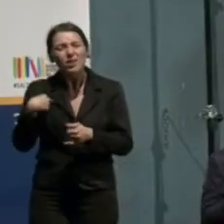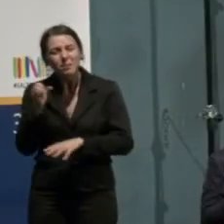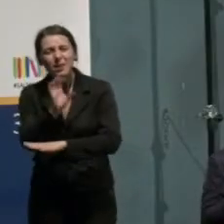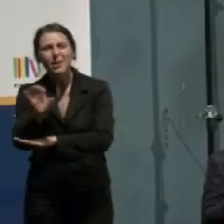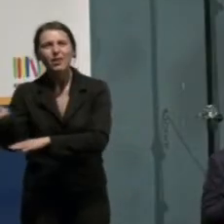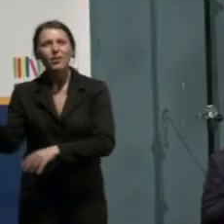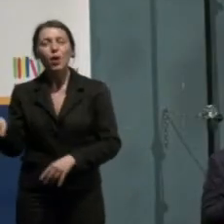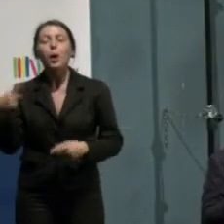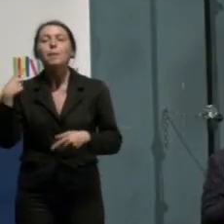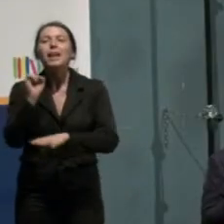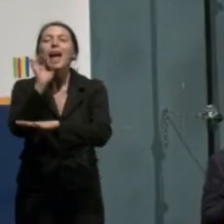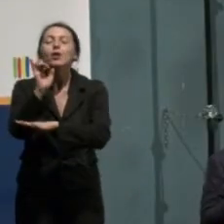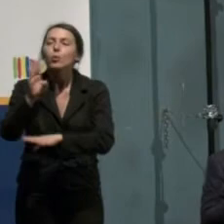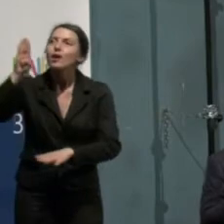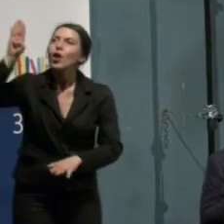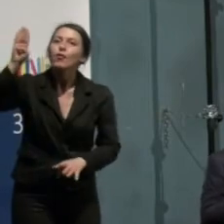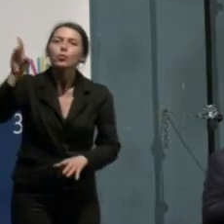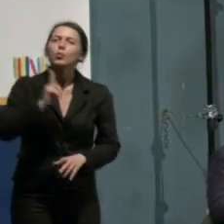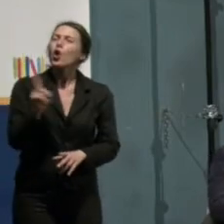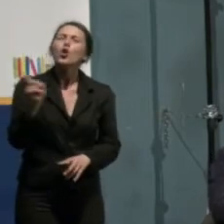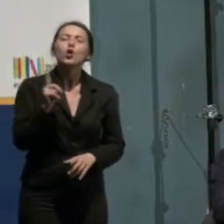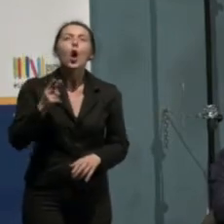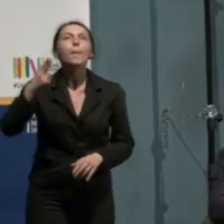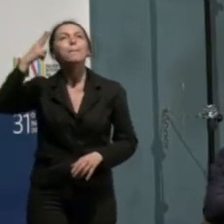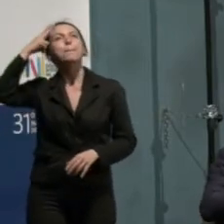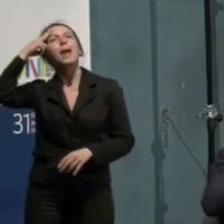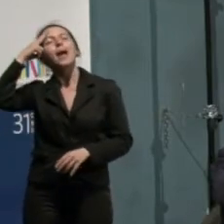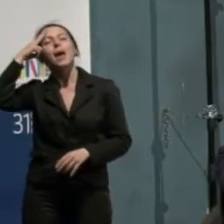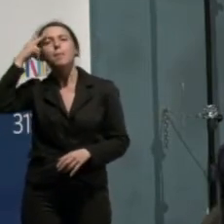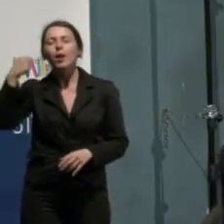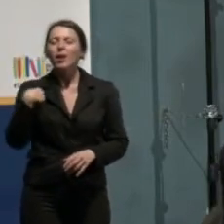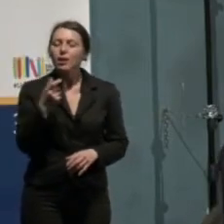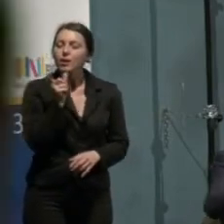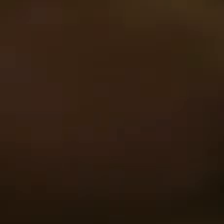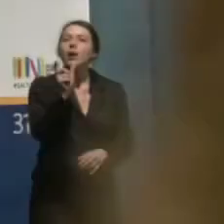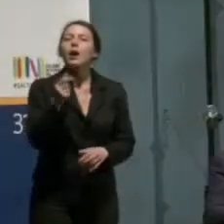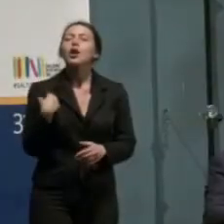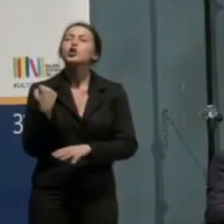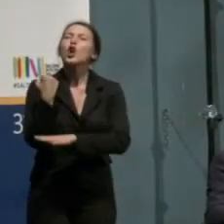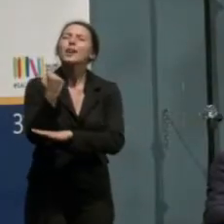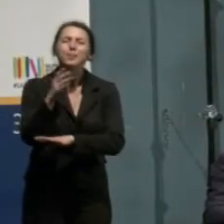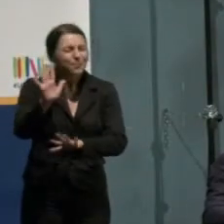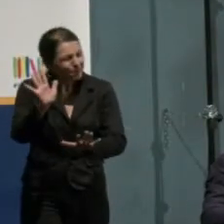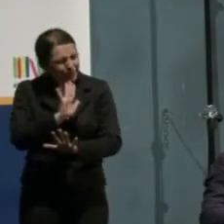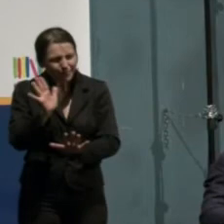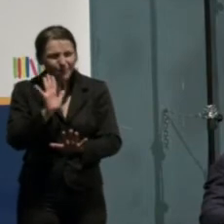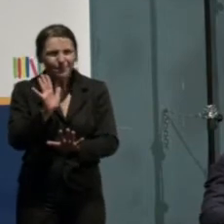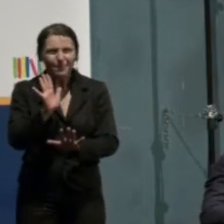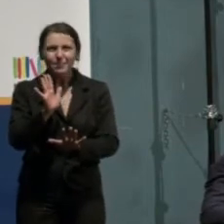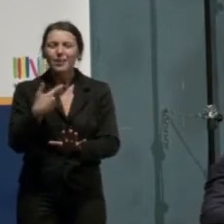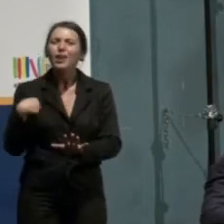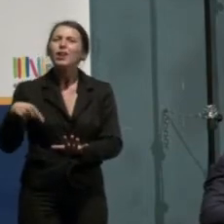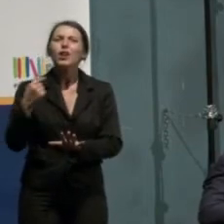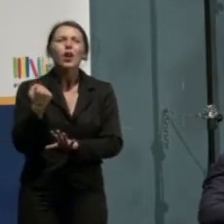questa cosa diventi ed educazione per il futuro non è una cosa di commemorazione quando sento dire siamo solidali con noi ragione hai ragione